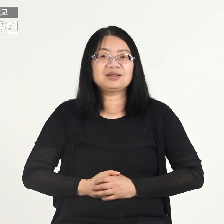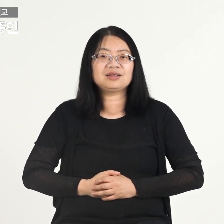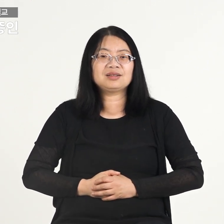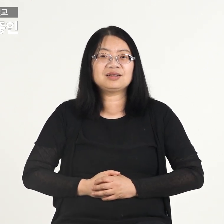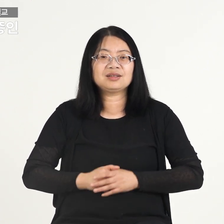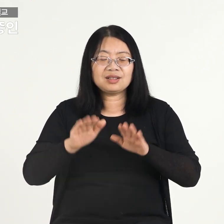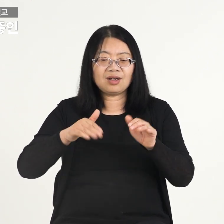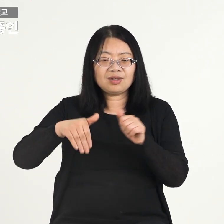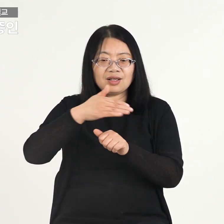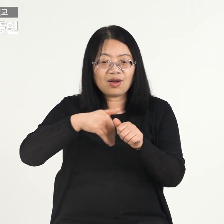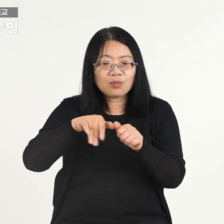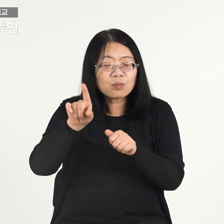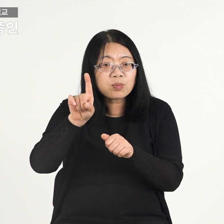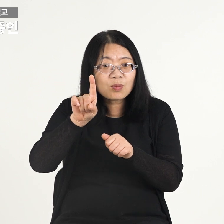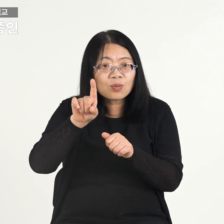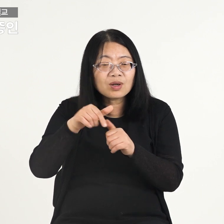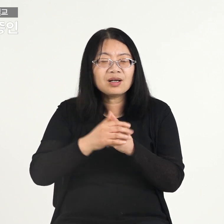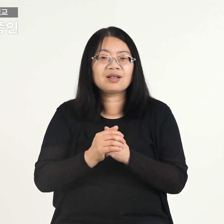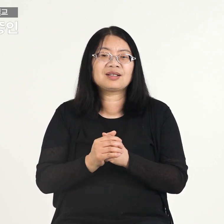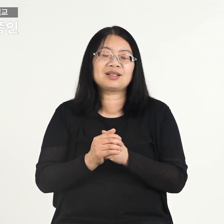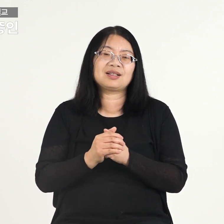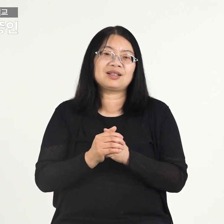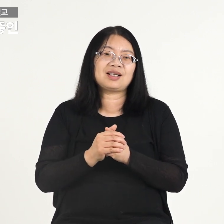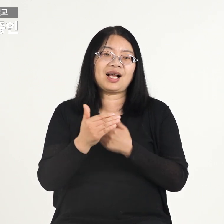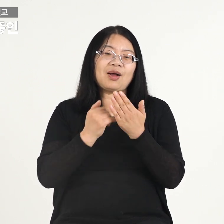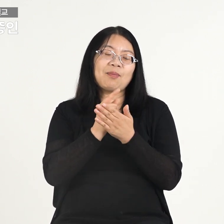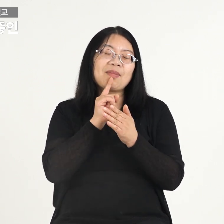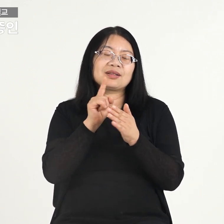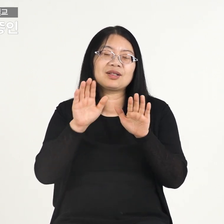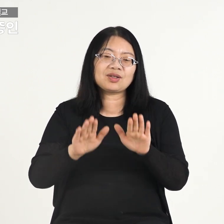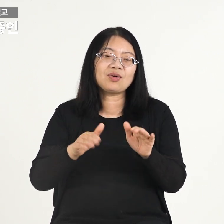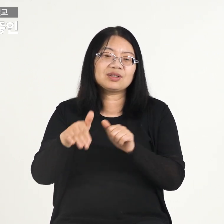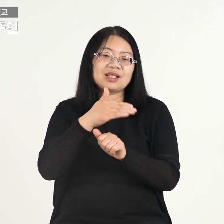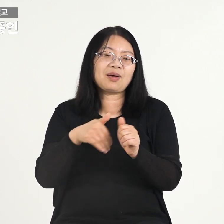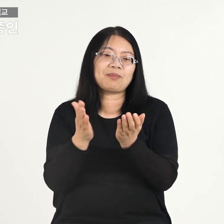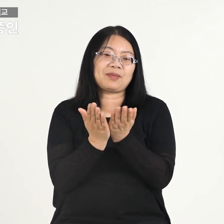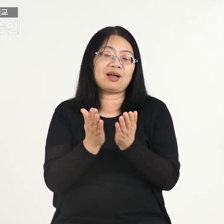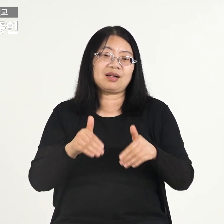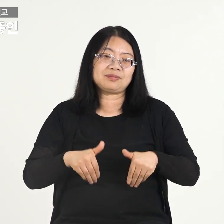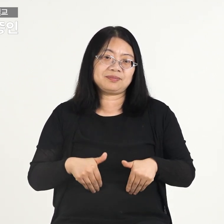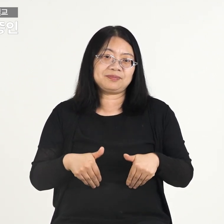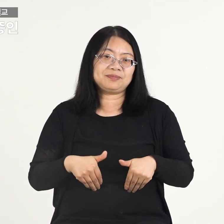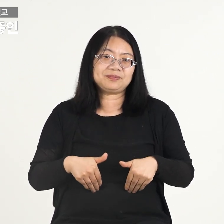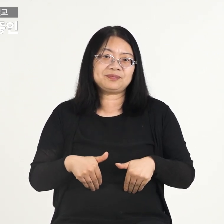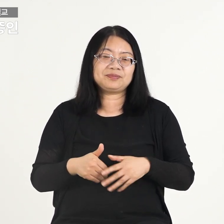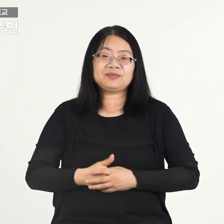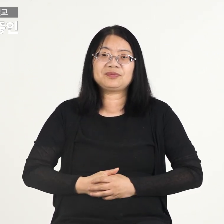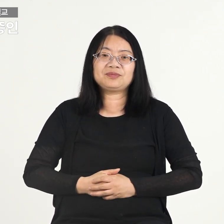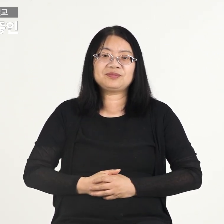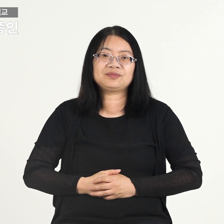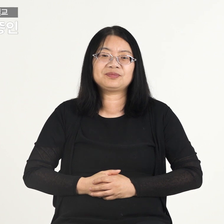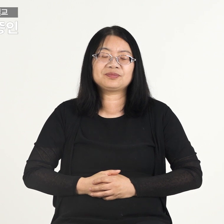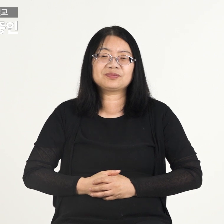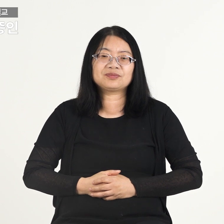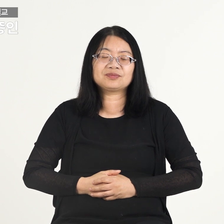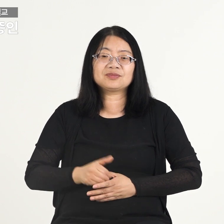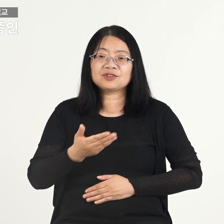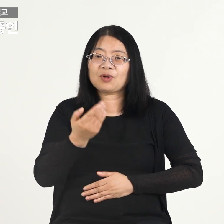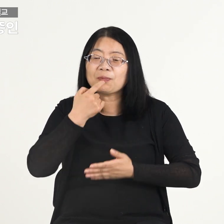뭐가 현실이 돼야 돼요? 그 말씀이 현실이 돼야 돼요. 자, 그러면